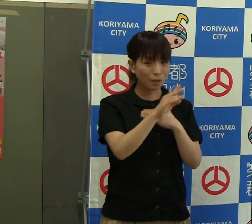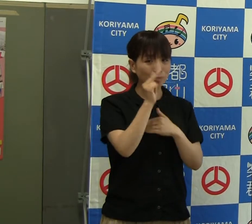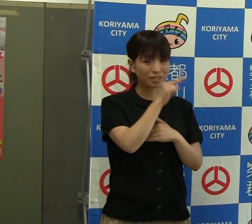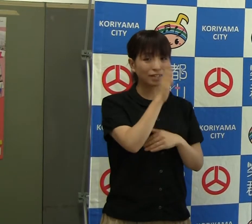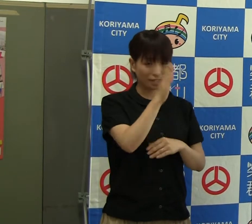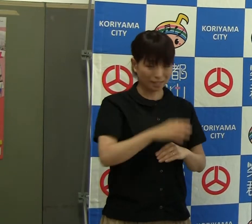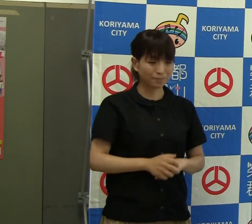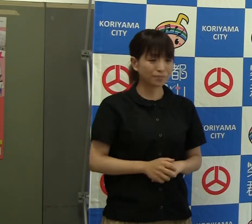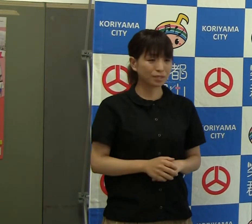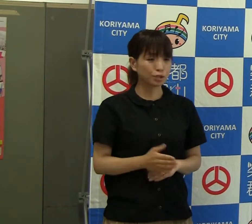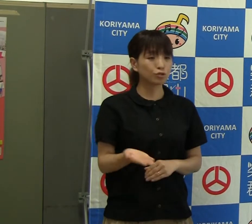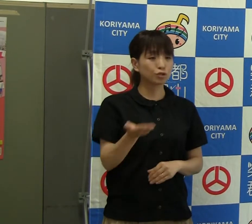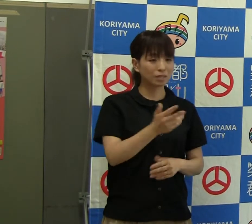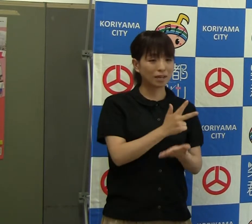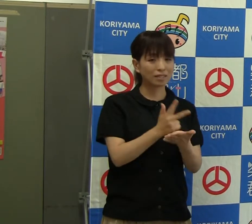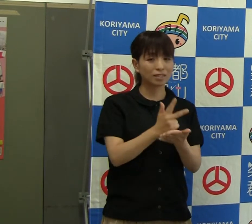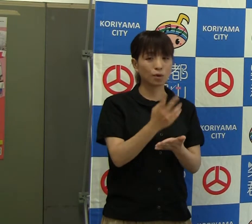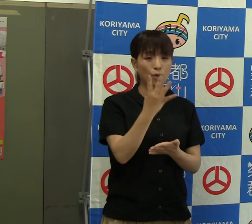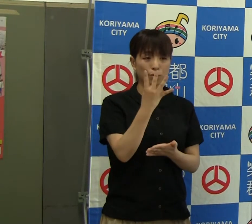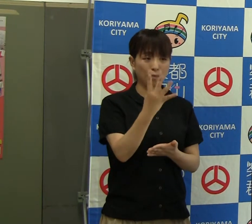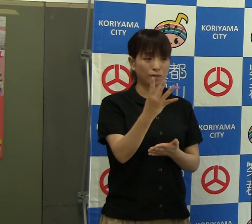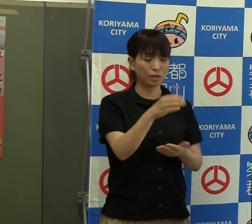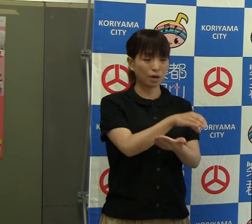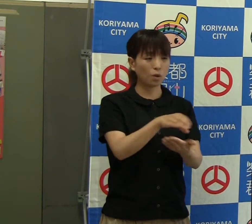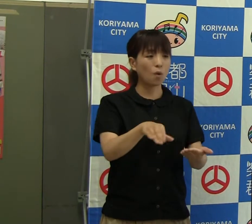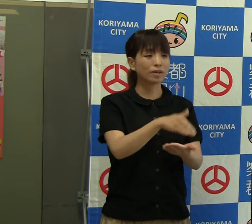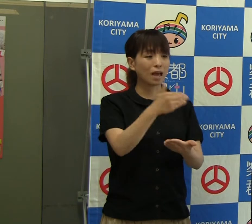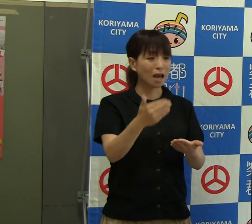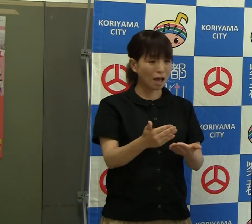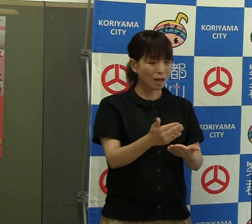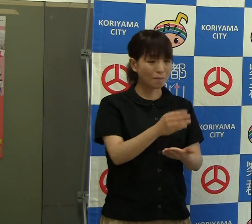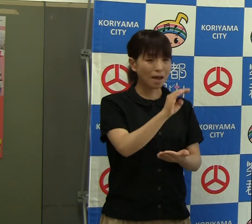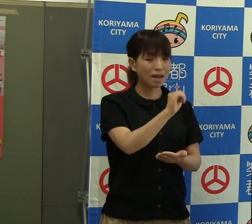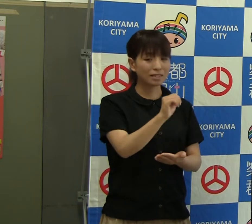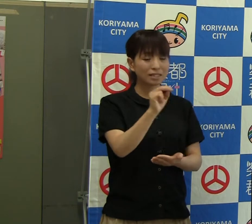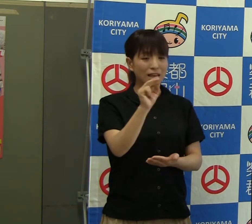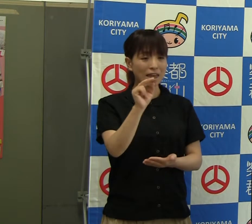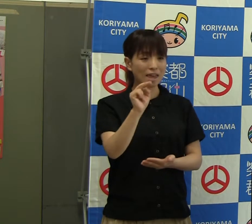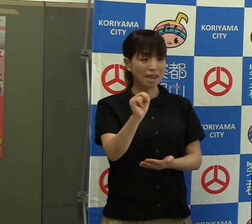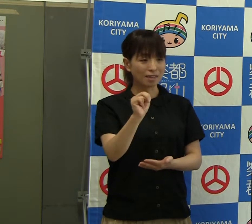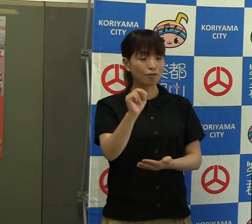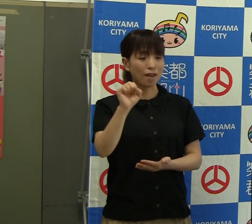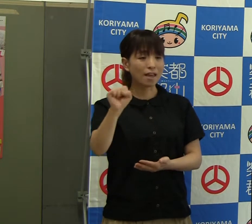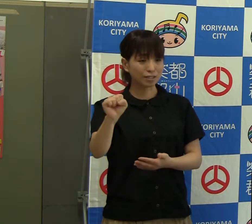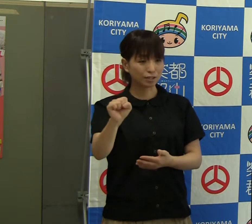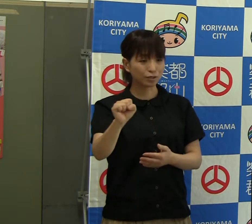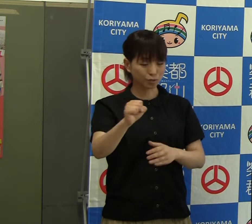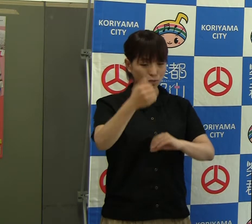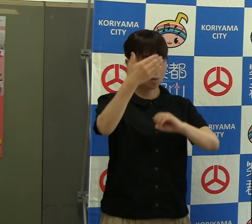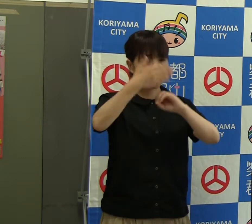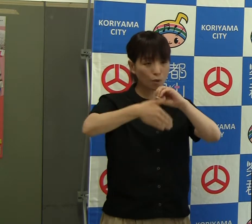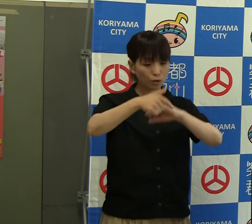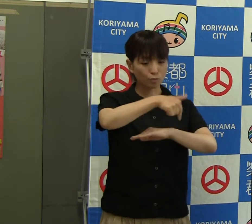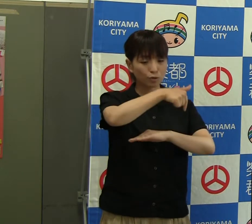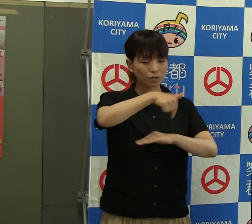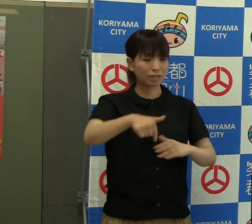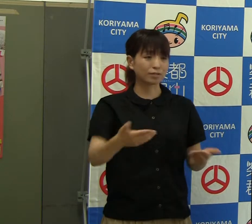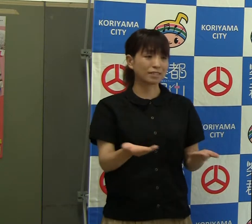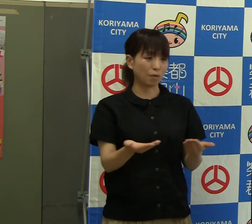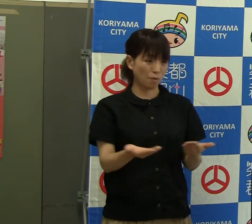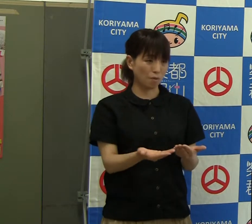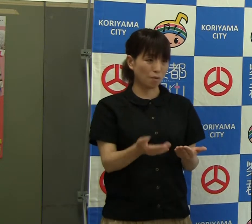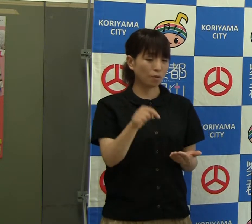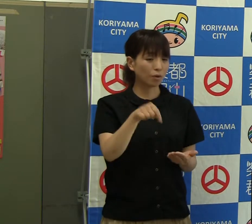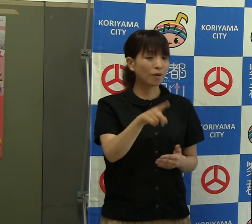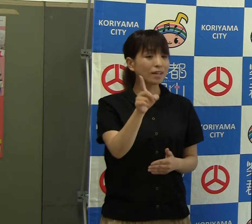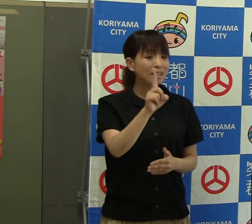次は資料4でございますが、郡山 SNS フォトプロジェクト事業でございます。これは市民の皆